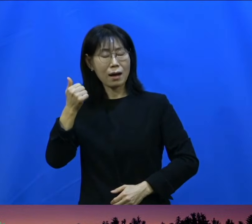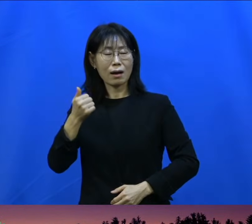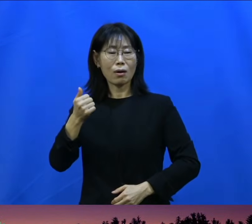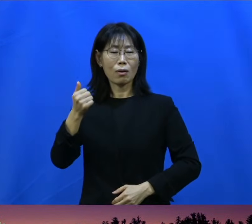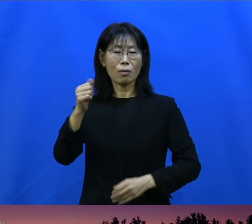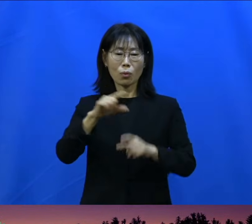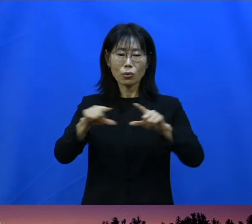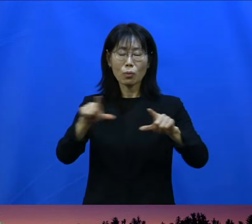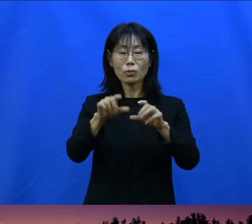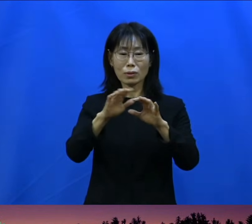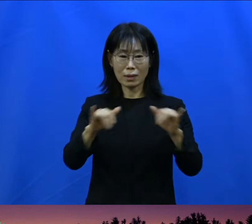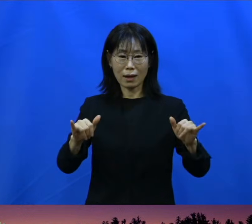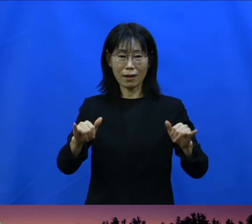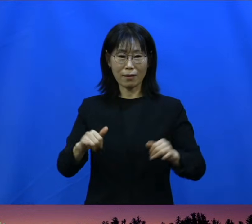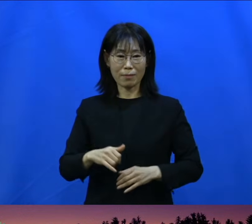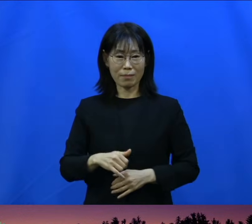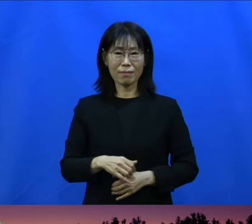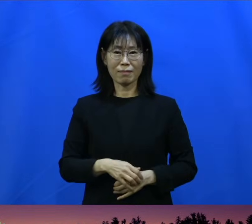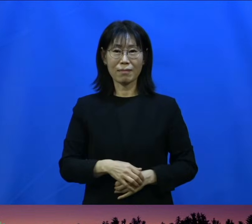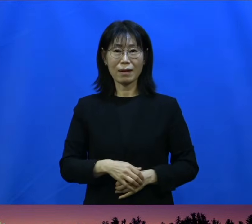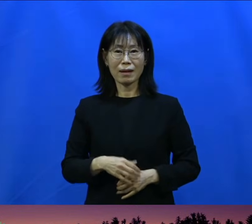사람이라고.